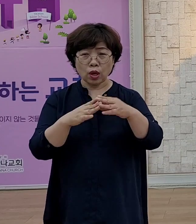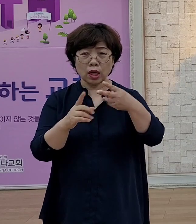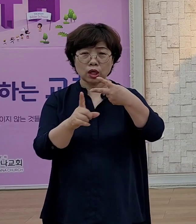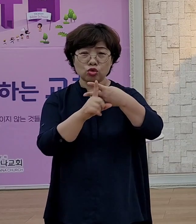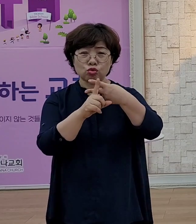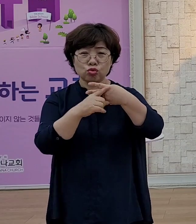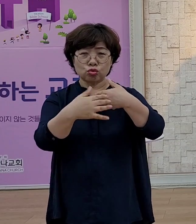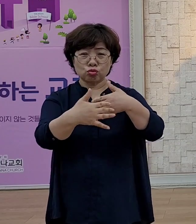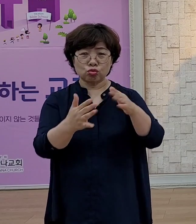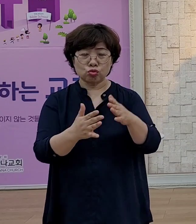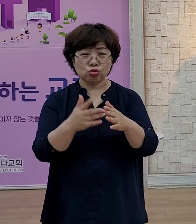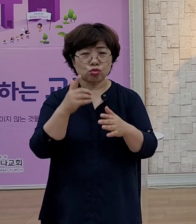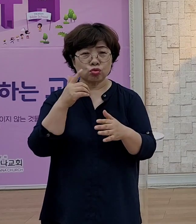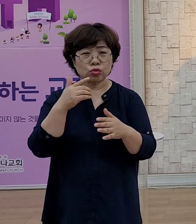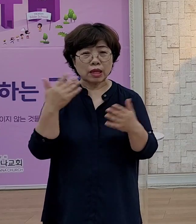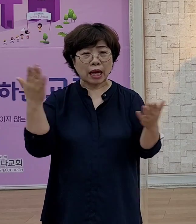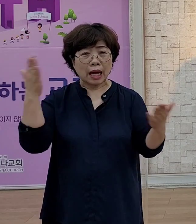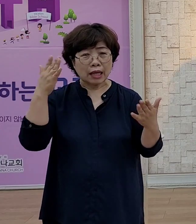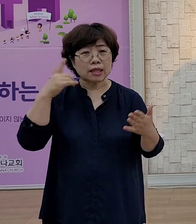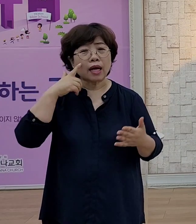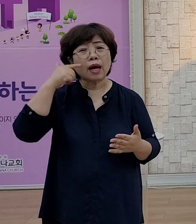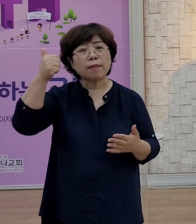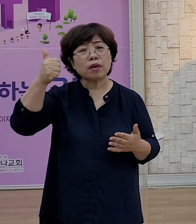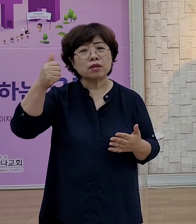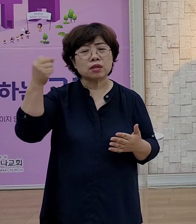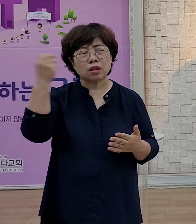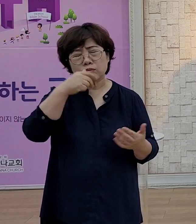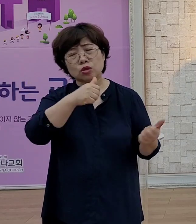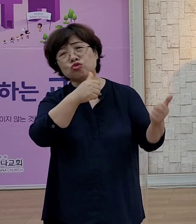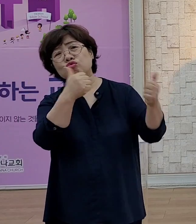중동부의 이현희 아버지 제가 장례식장에 다녀왔잖아요.